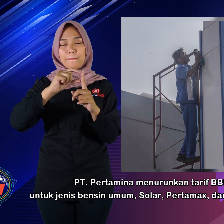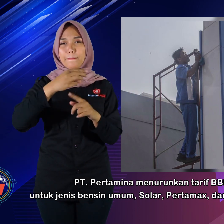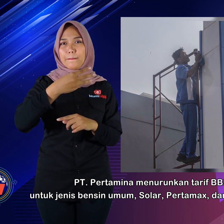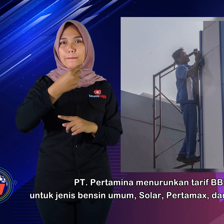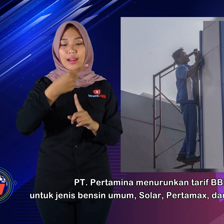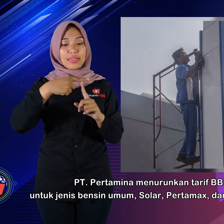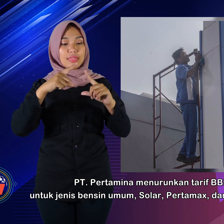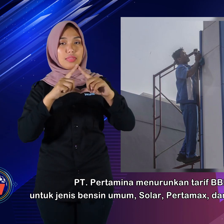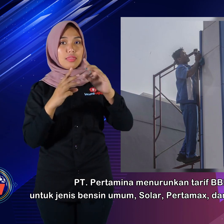Pertamax,